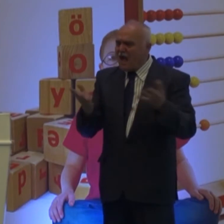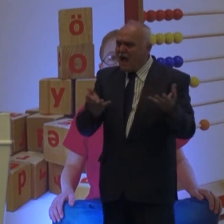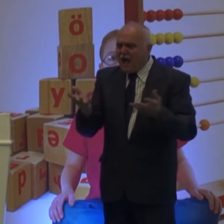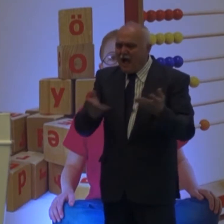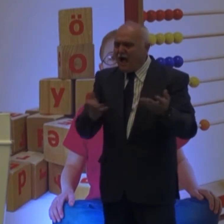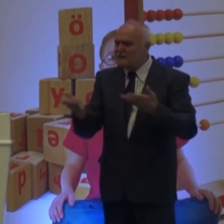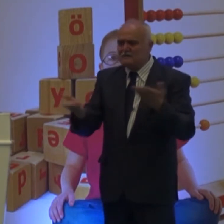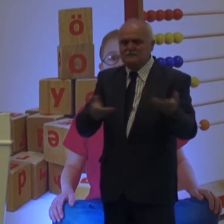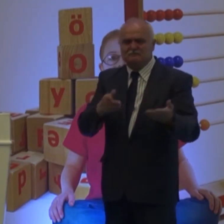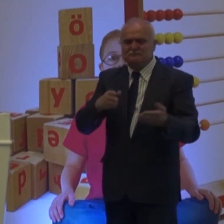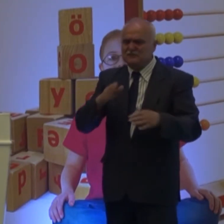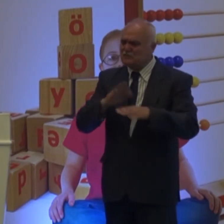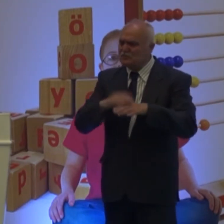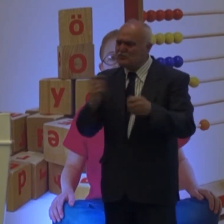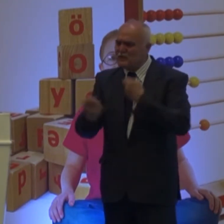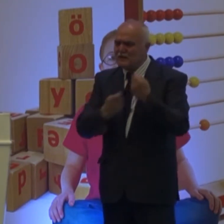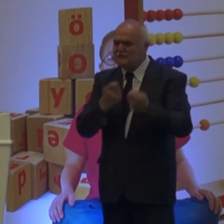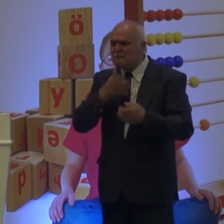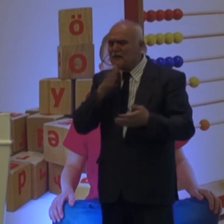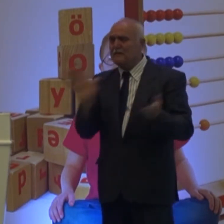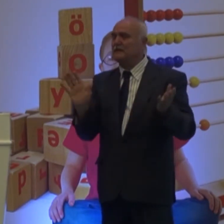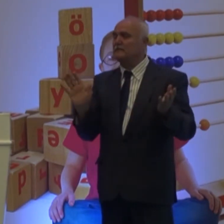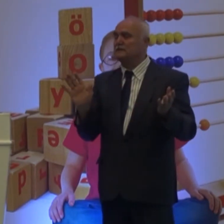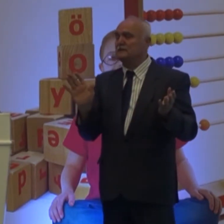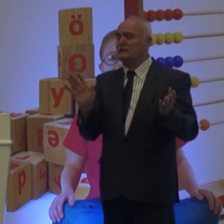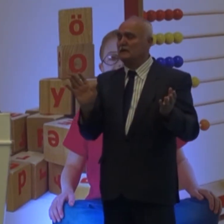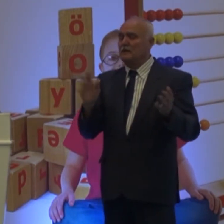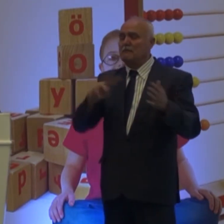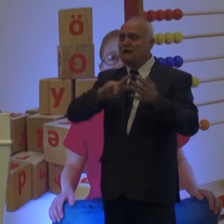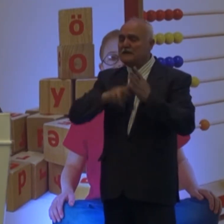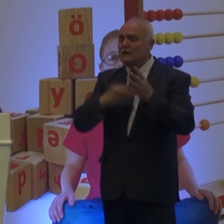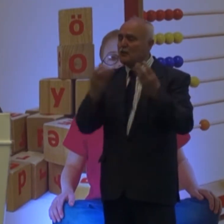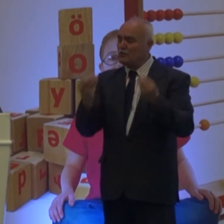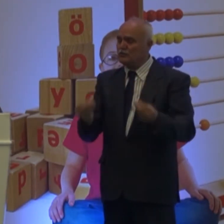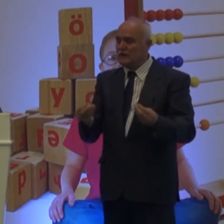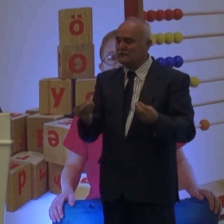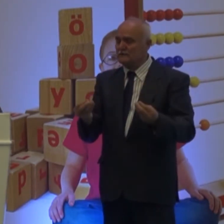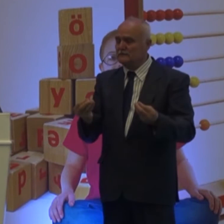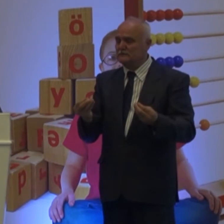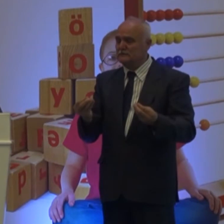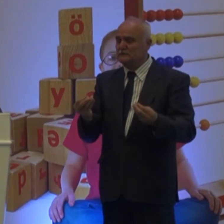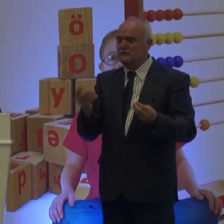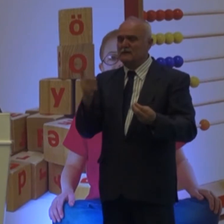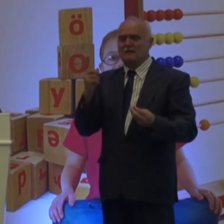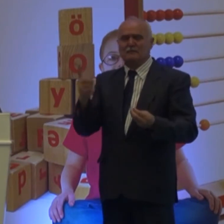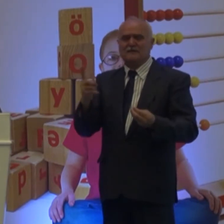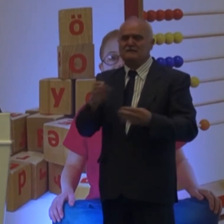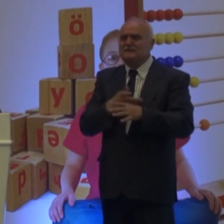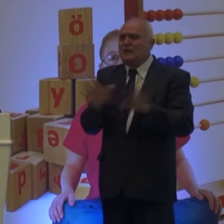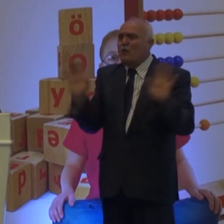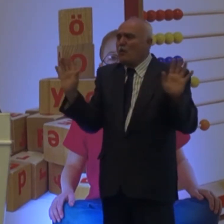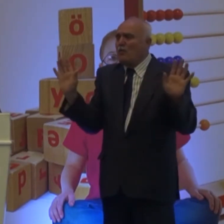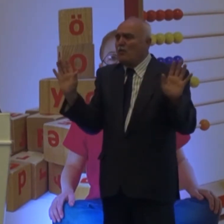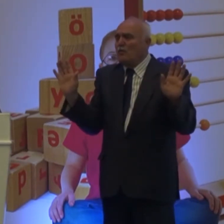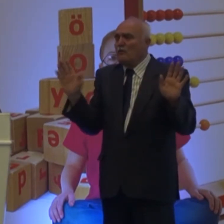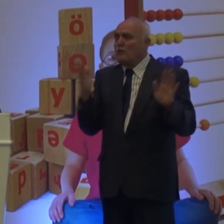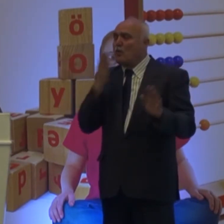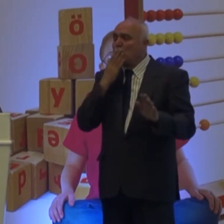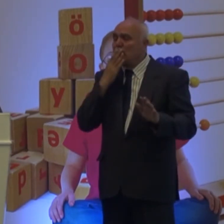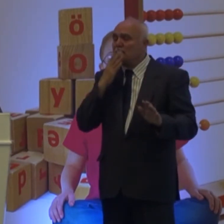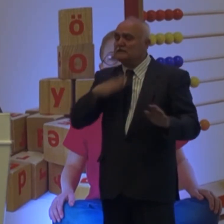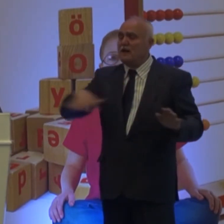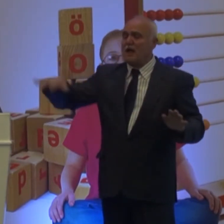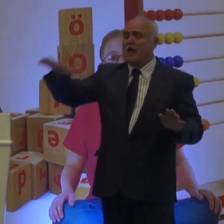aşamalarda kullanılabileceğini bilemediğimiz materyallerden oluşan bir şey yok. Okullarımızın